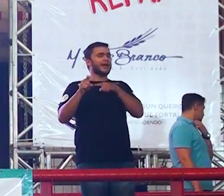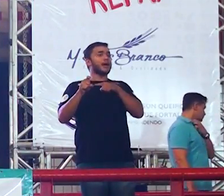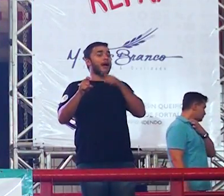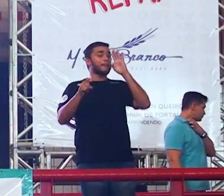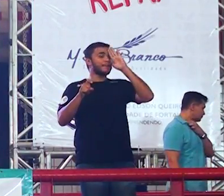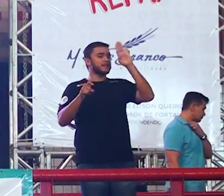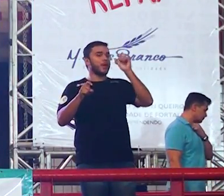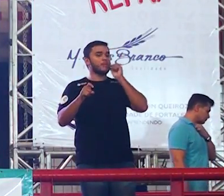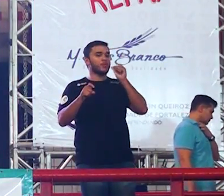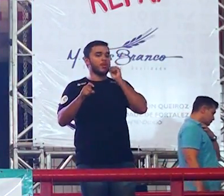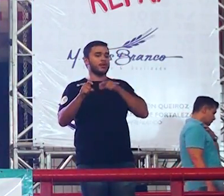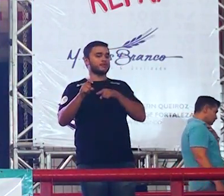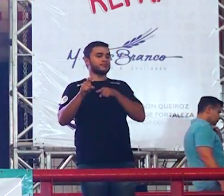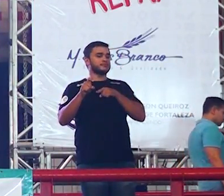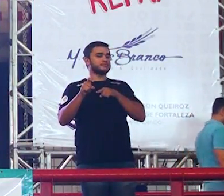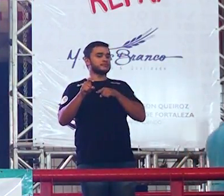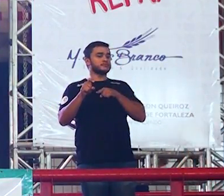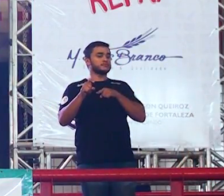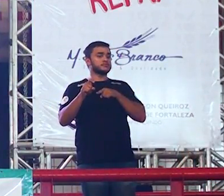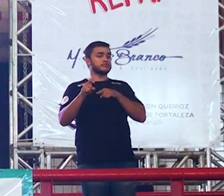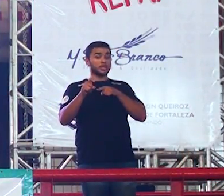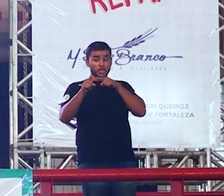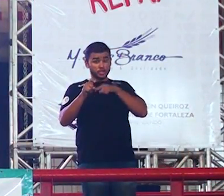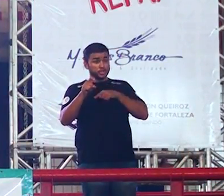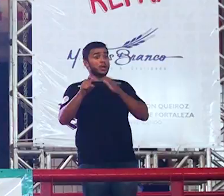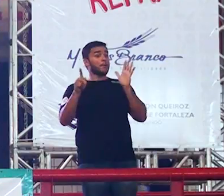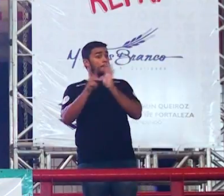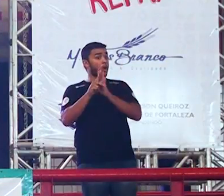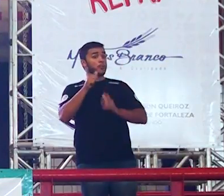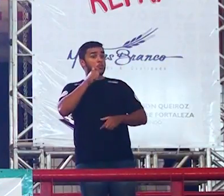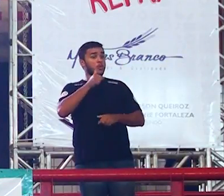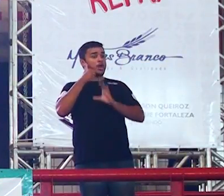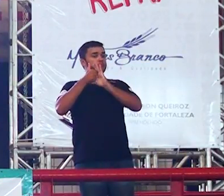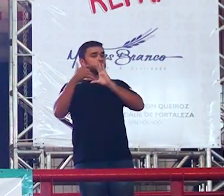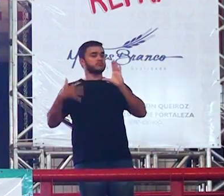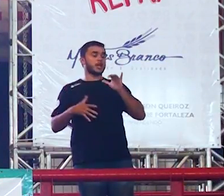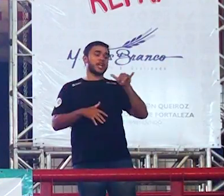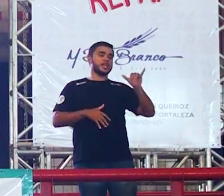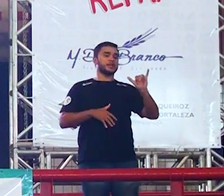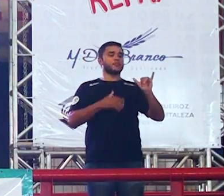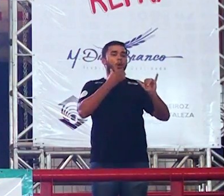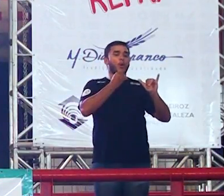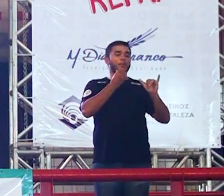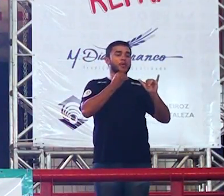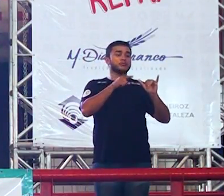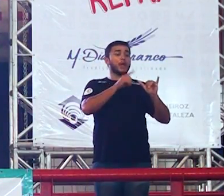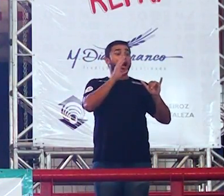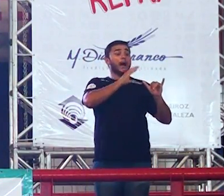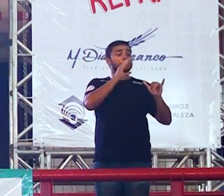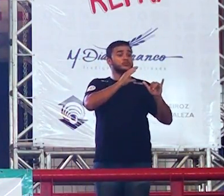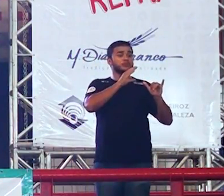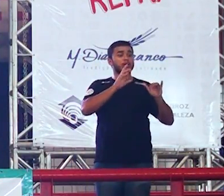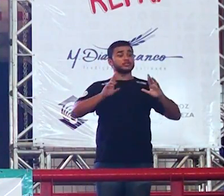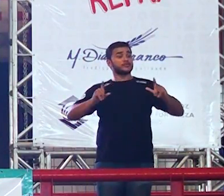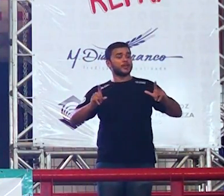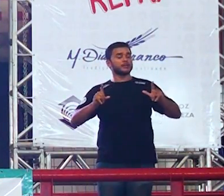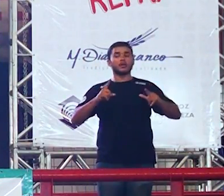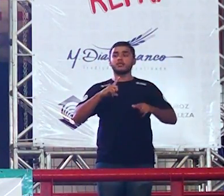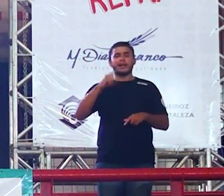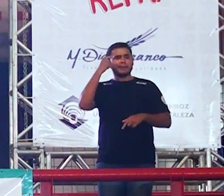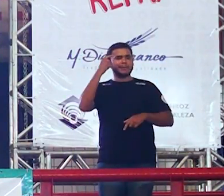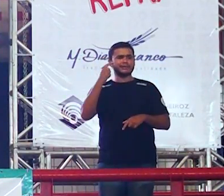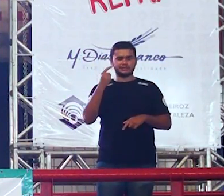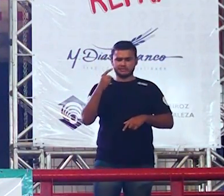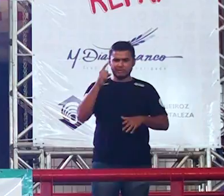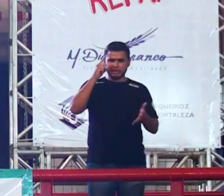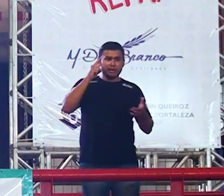a chance de ser menina é maior. Por quê? Porque o espermatozoide já vai chegar e já vai fecundar. Ele não vai ter que esperar